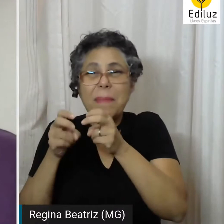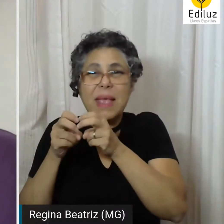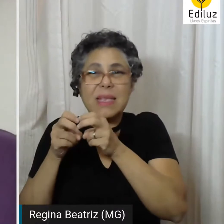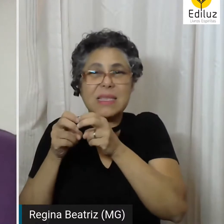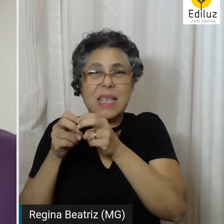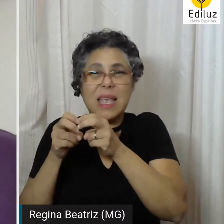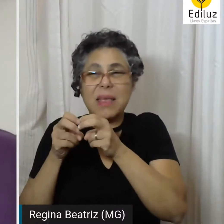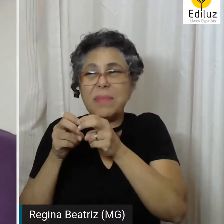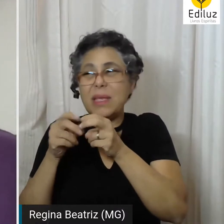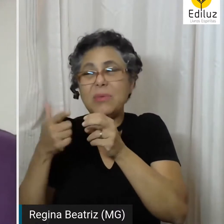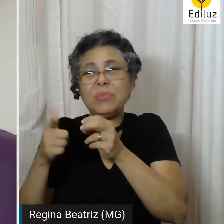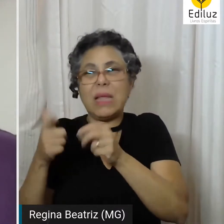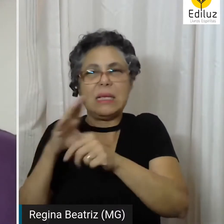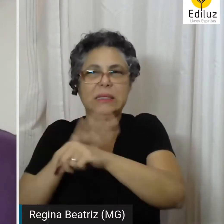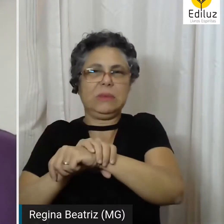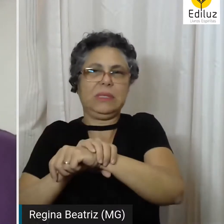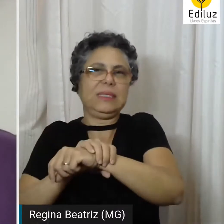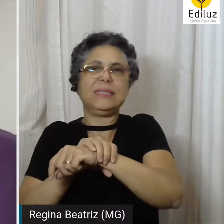inseguro,